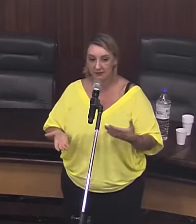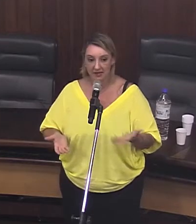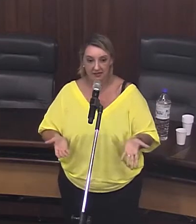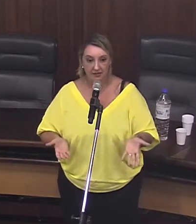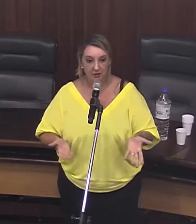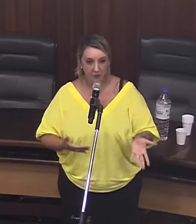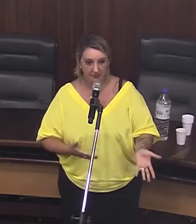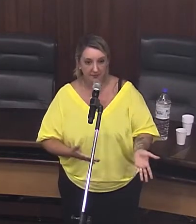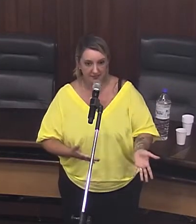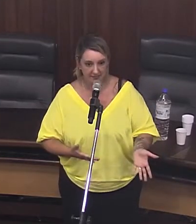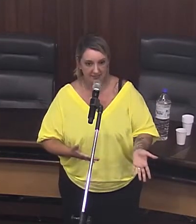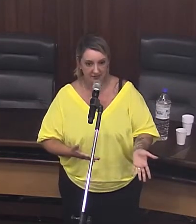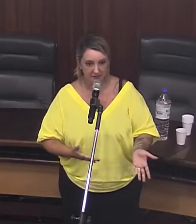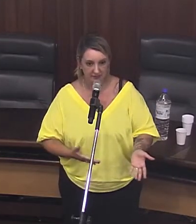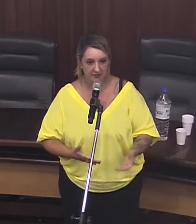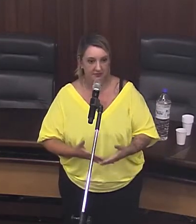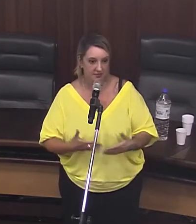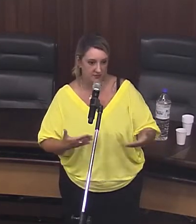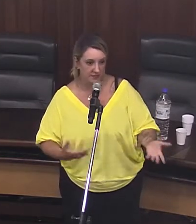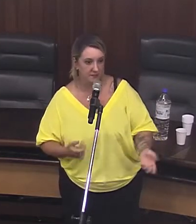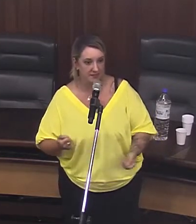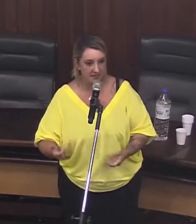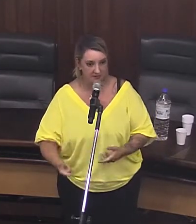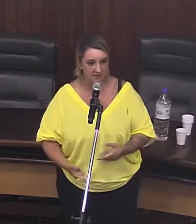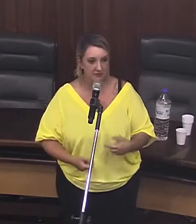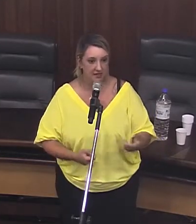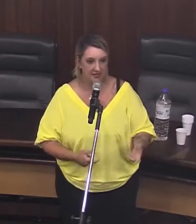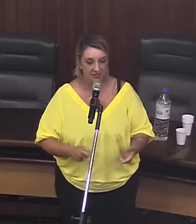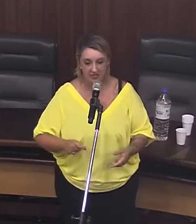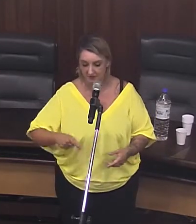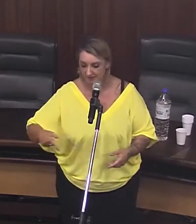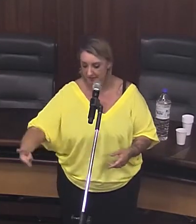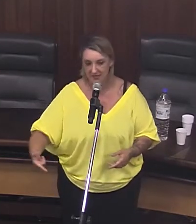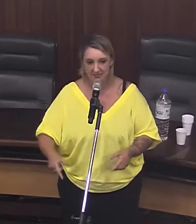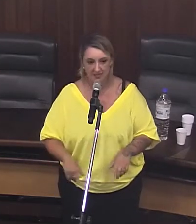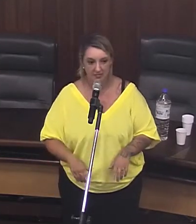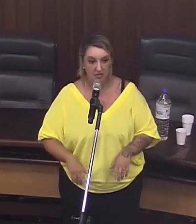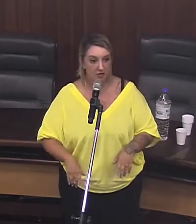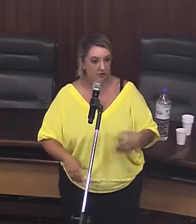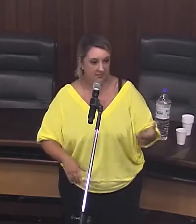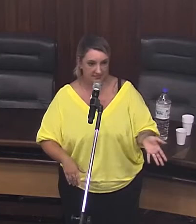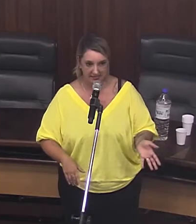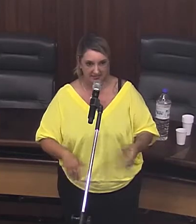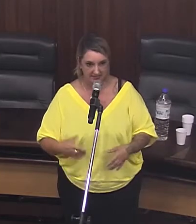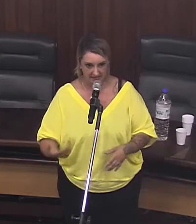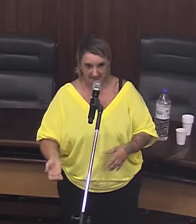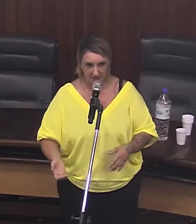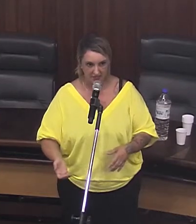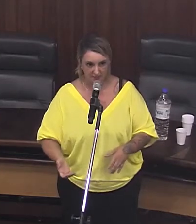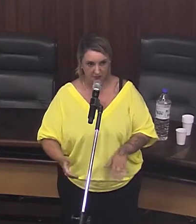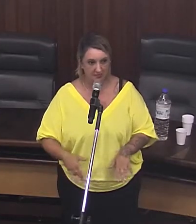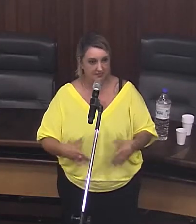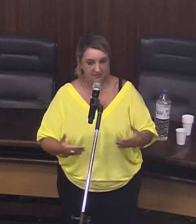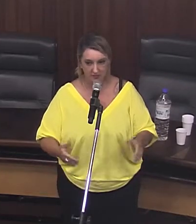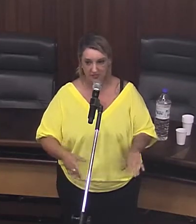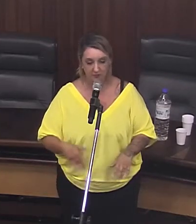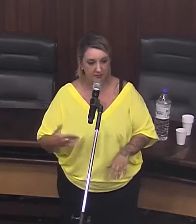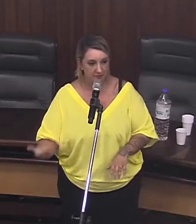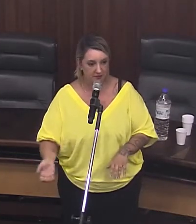trabalha com interpretação. Então, às vezes, não dá para pegar no celular, a gente vê a mensagem, ou, às vezes, lê e esquece de responder. Esqueceu de responder, passou um